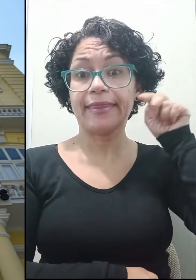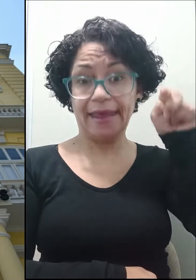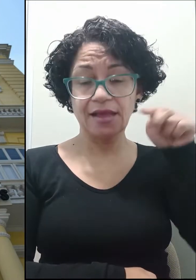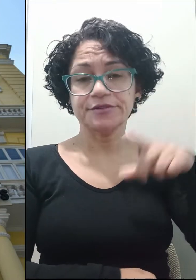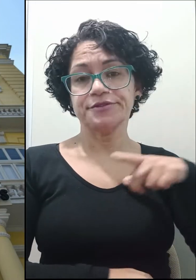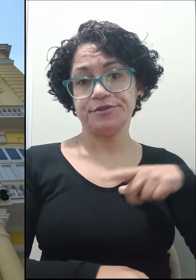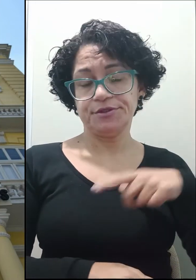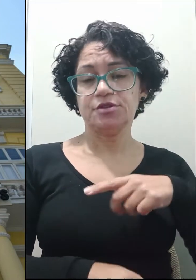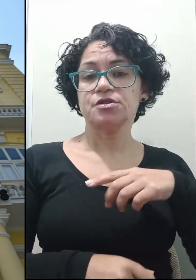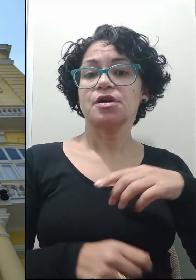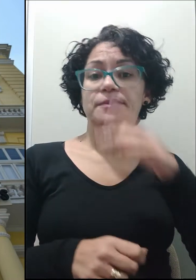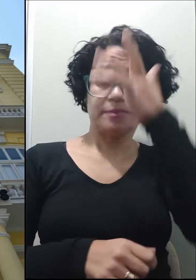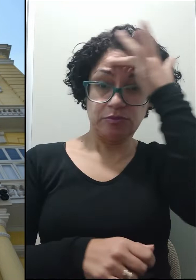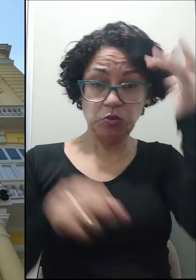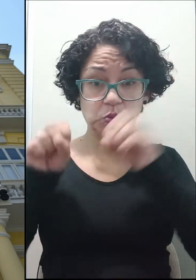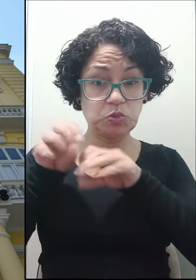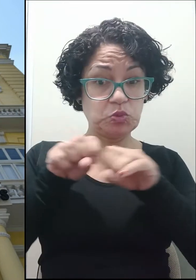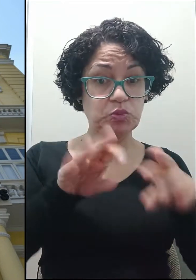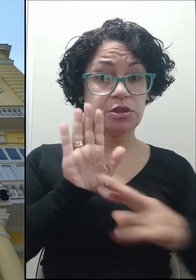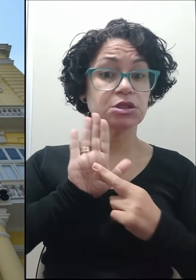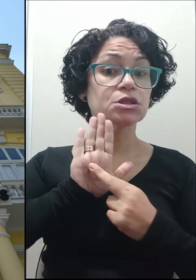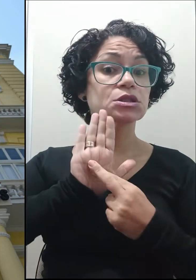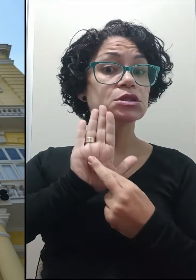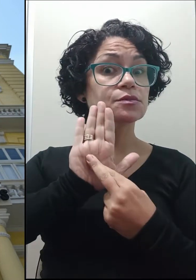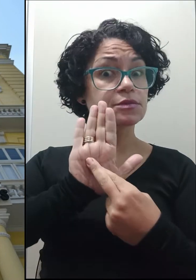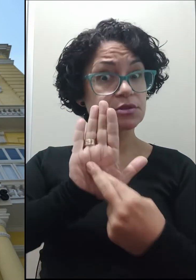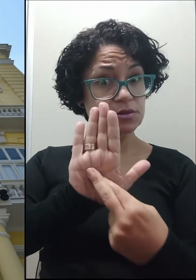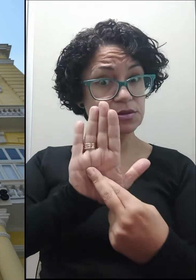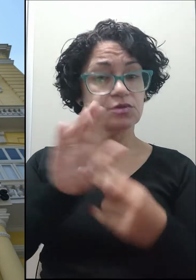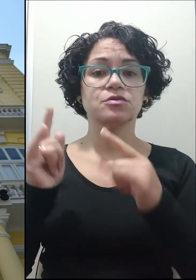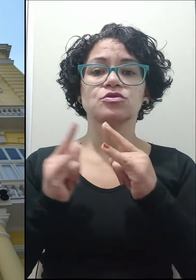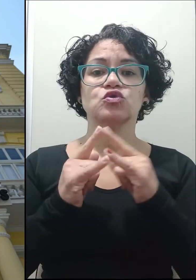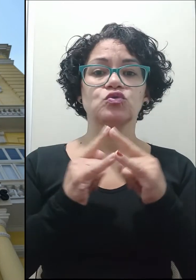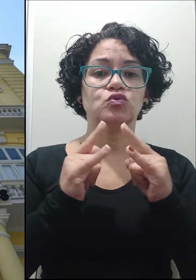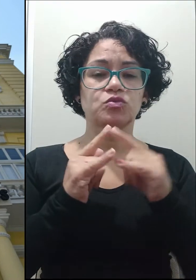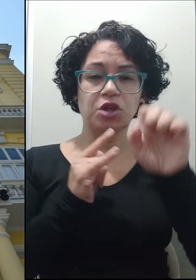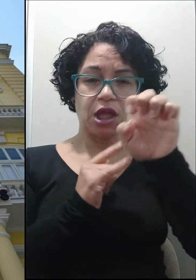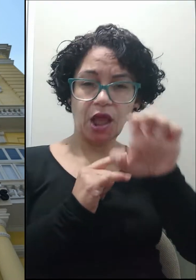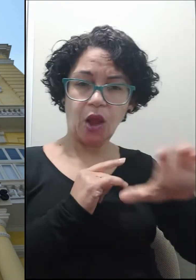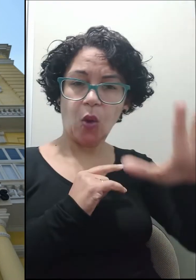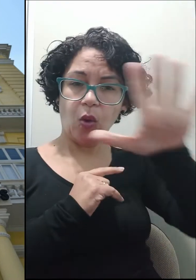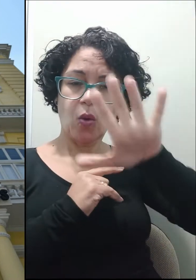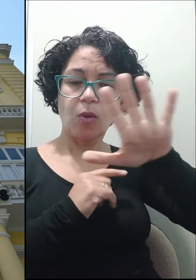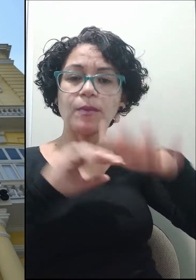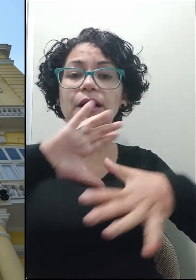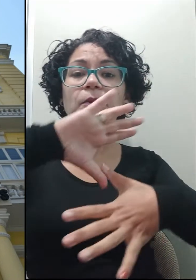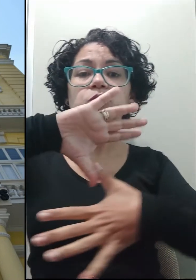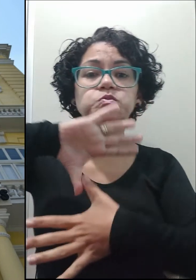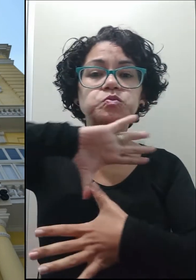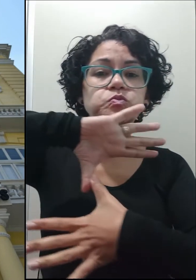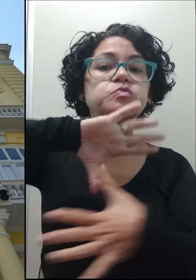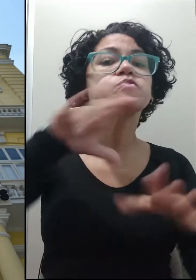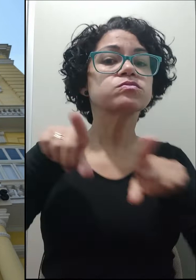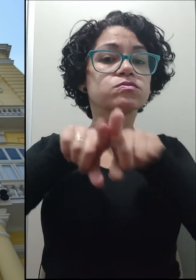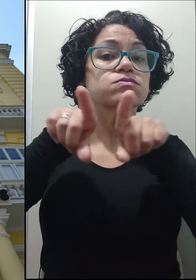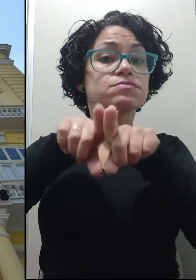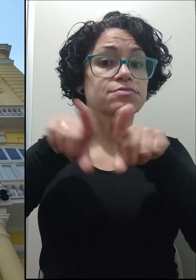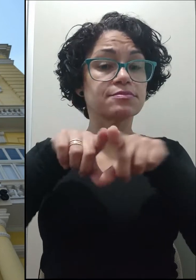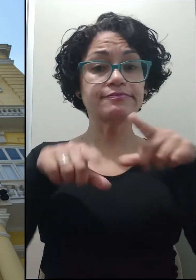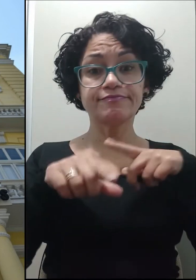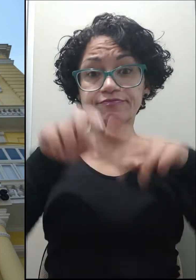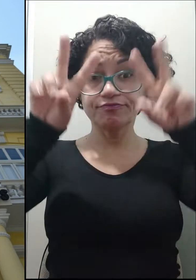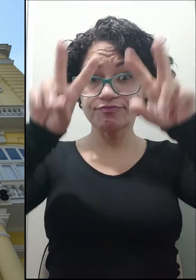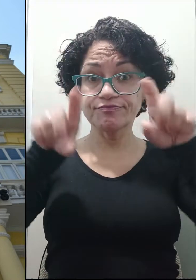estavam presentes os educadores que representavam os institutos da Europa e das Américas. Entre os